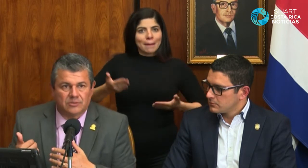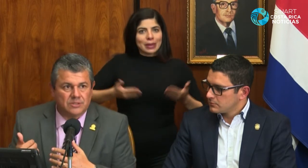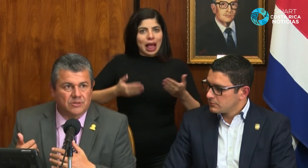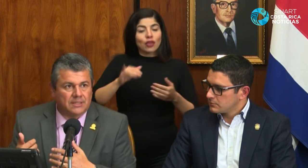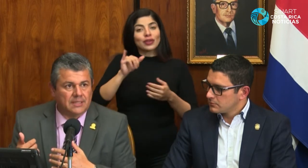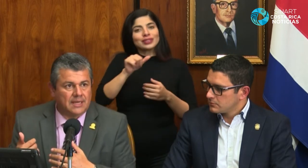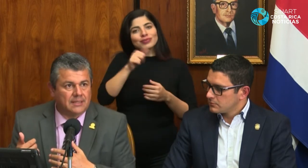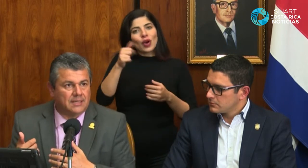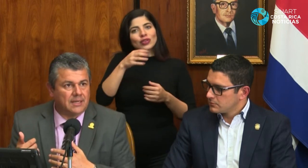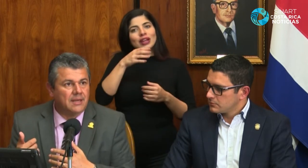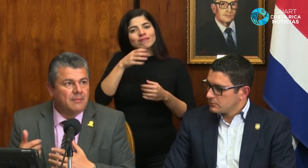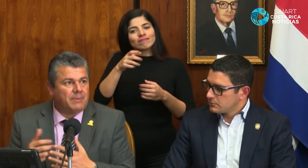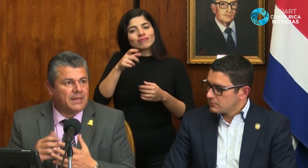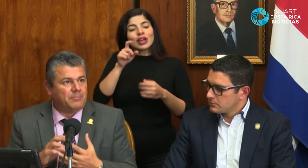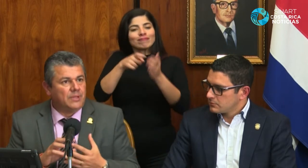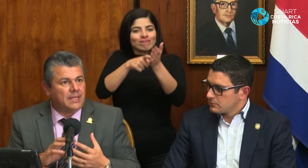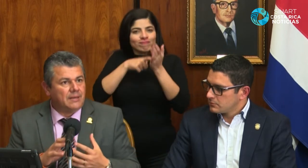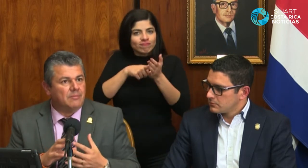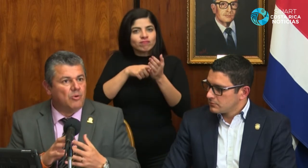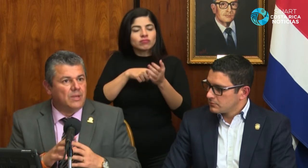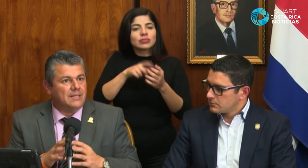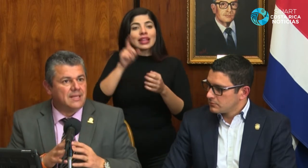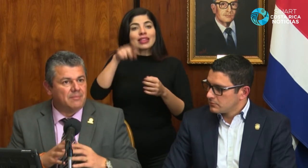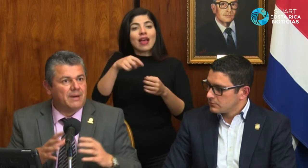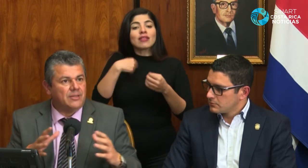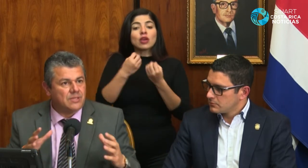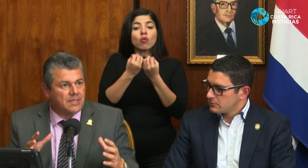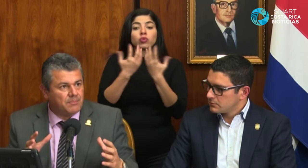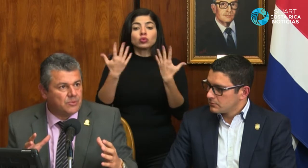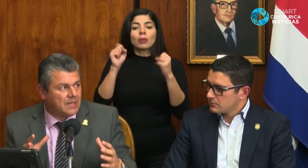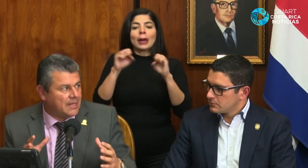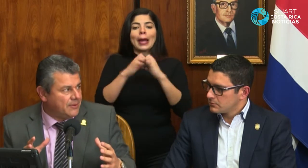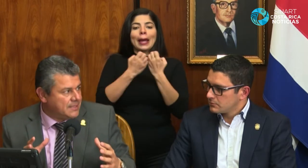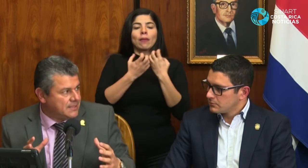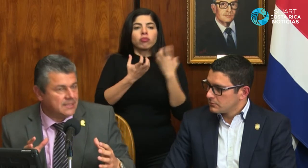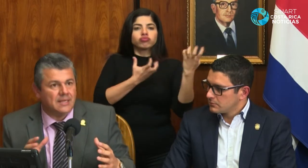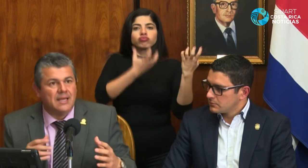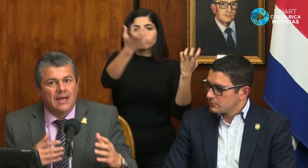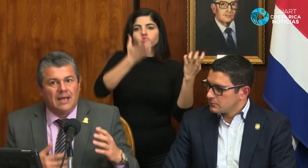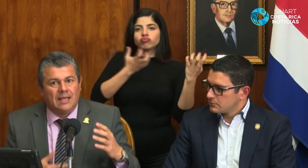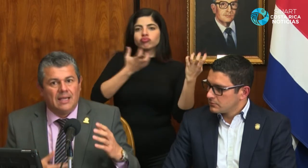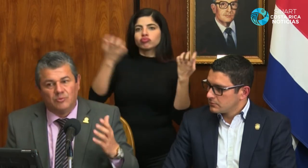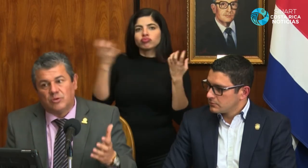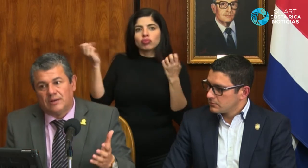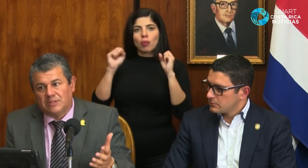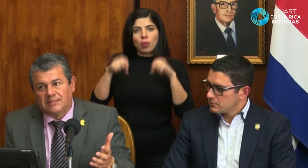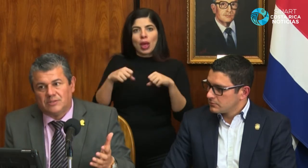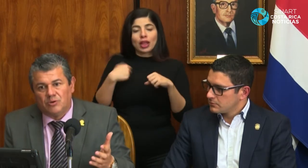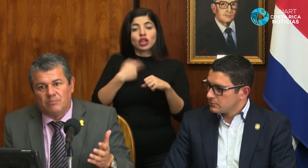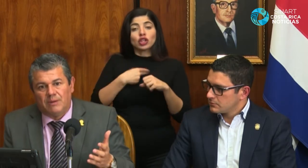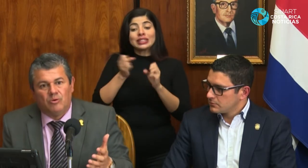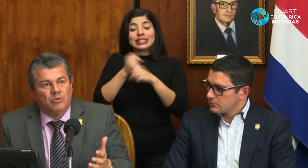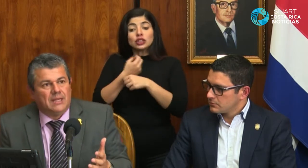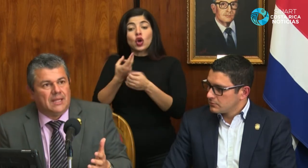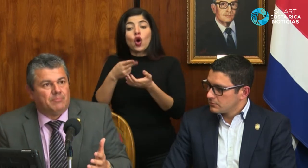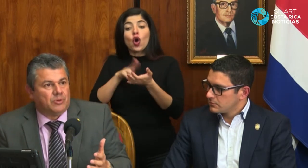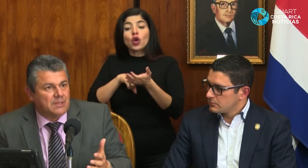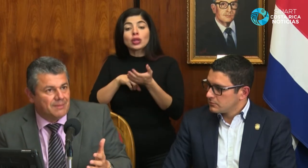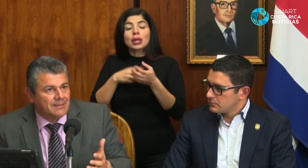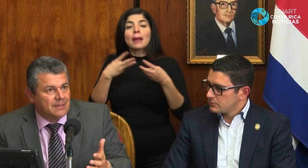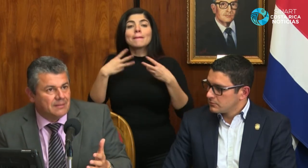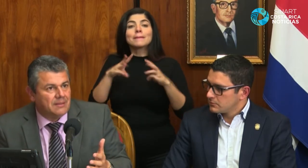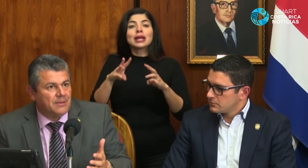otra condición que tenía que tener para poder movilizar varios equipos a la vez. Es decir, hicimos una contratación bajo